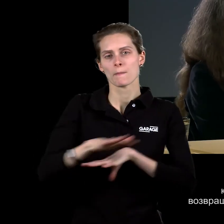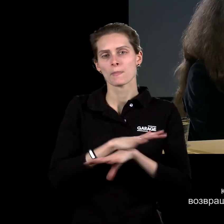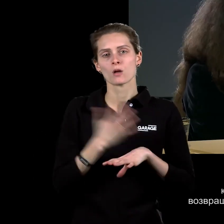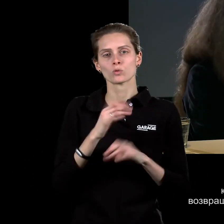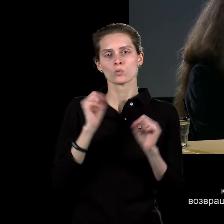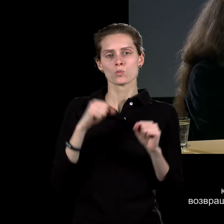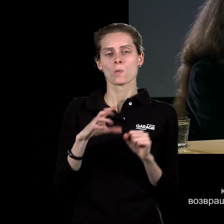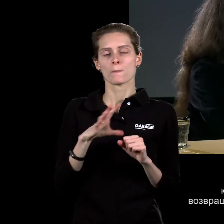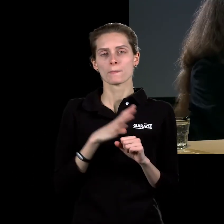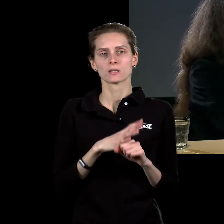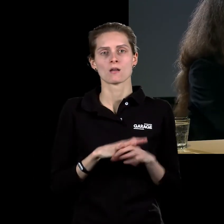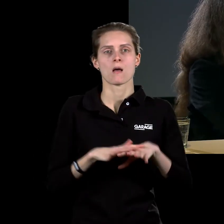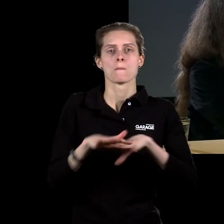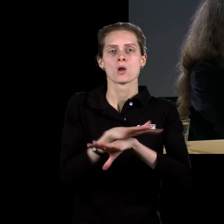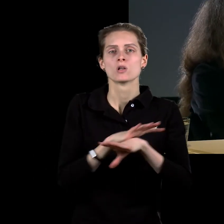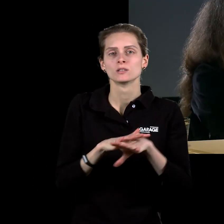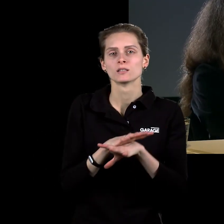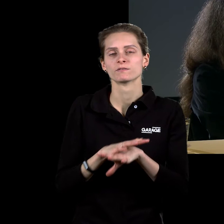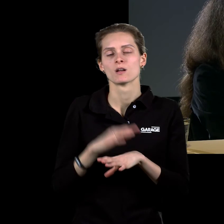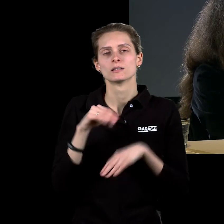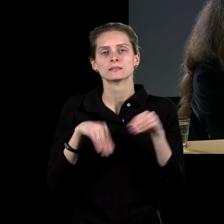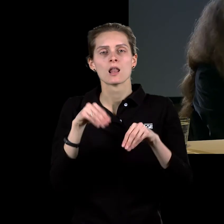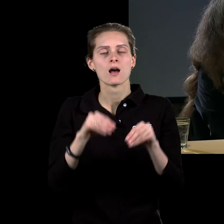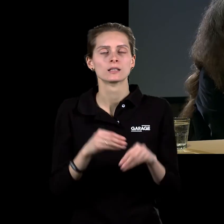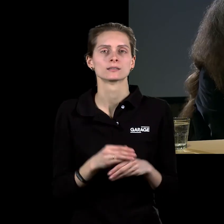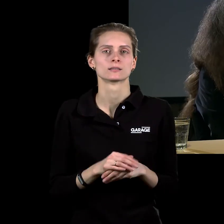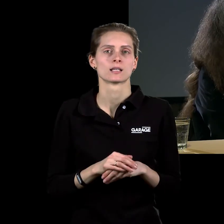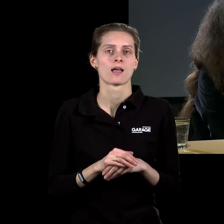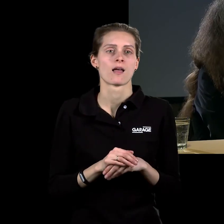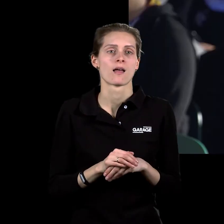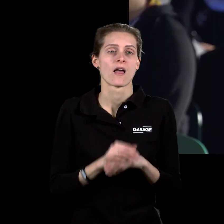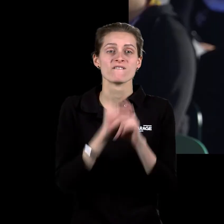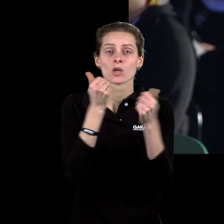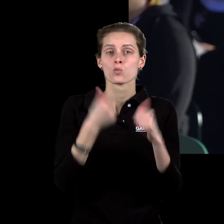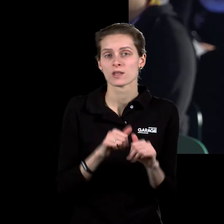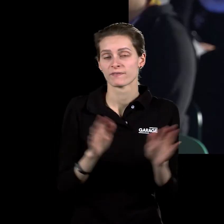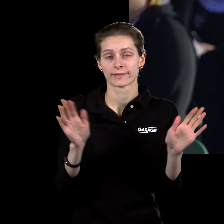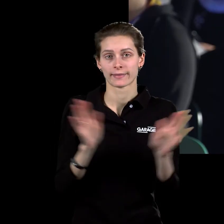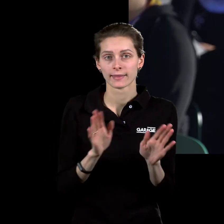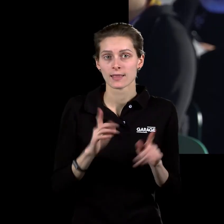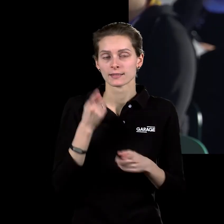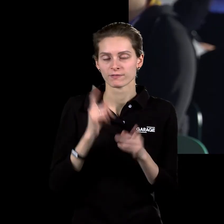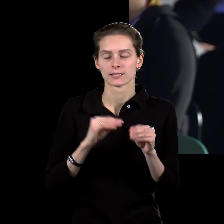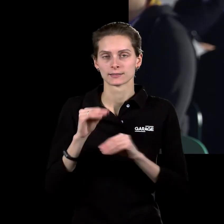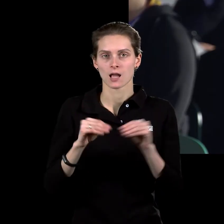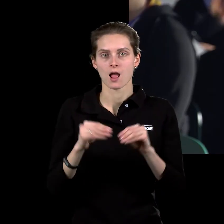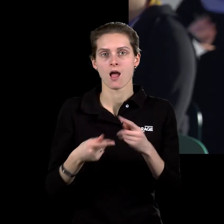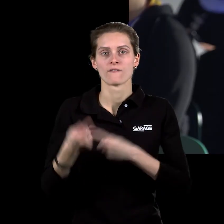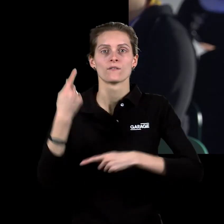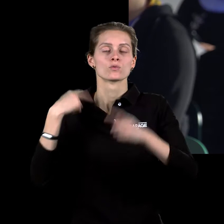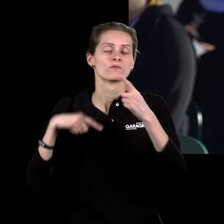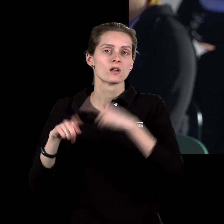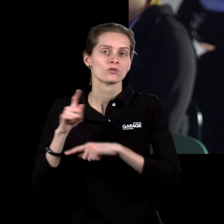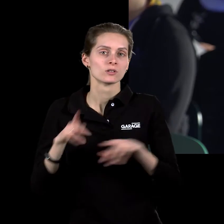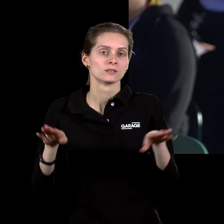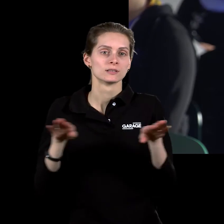может быть пространство инсталляции, которое может быть не фигуративным, да, которое действительно именно инсталляция, но возвращение к соотнесенности